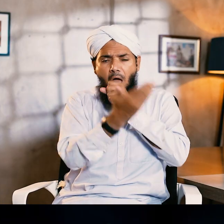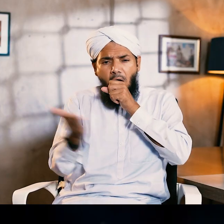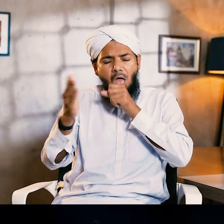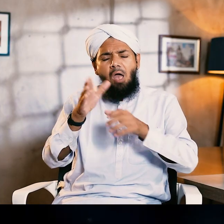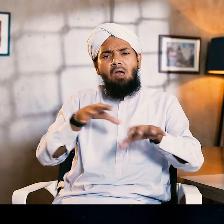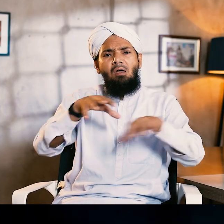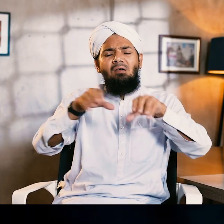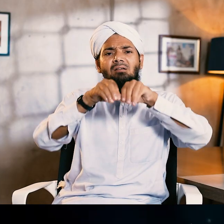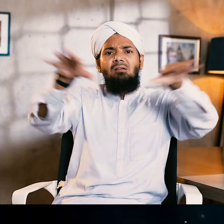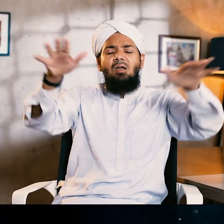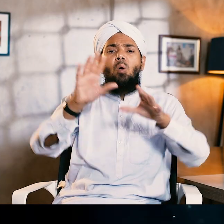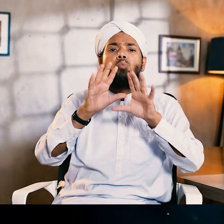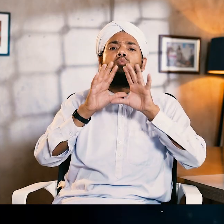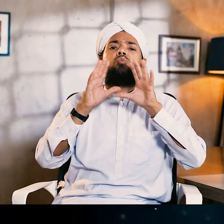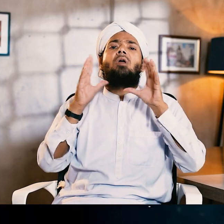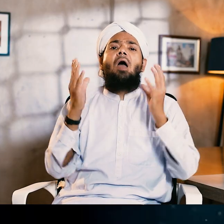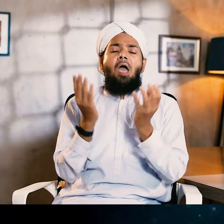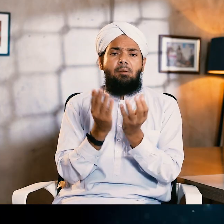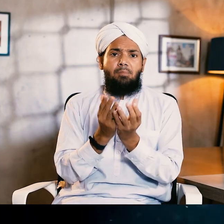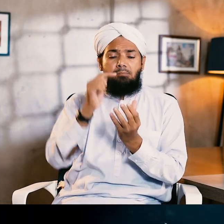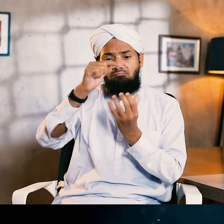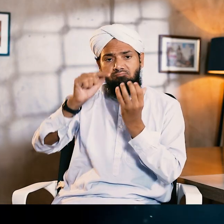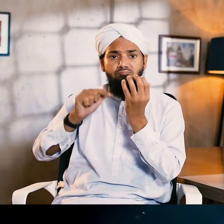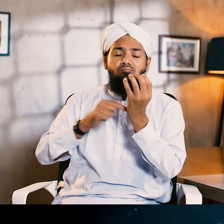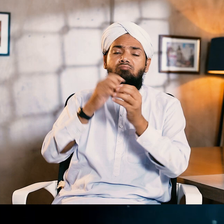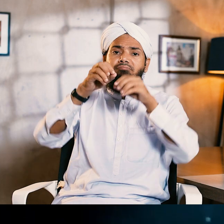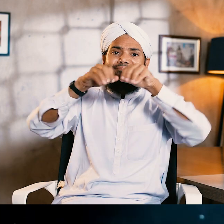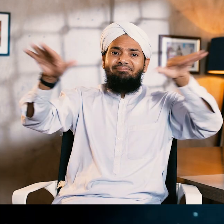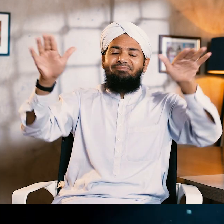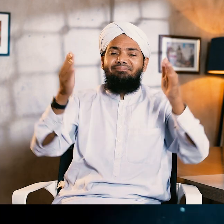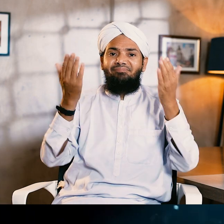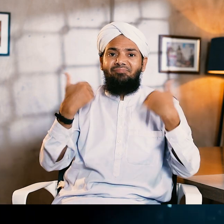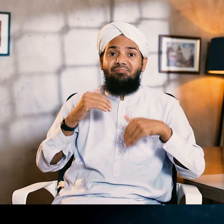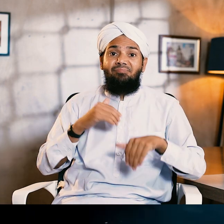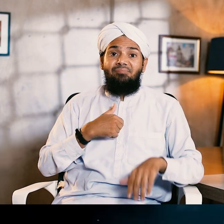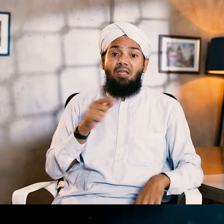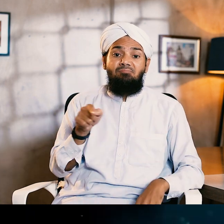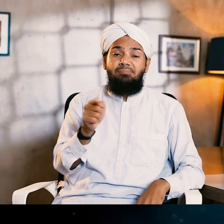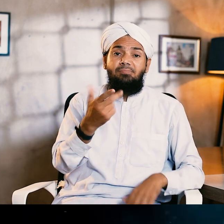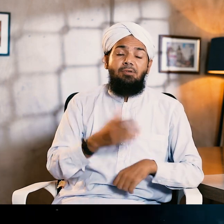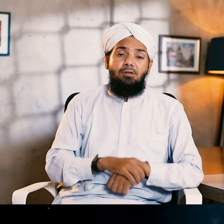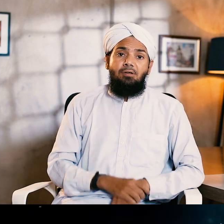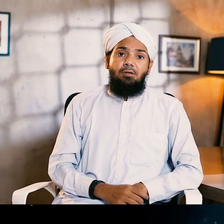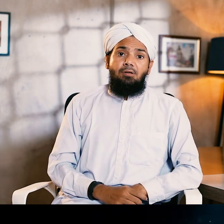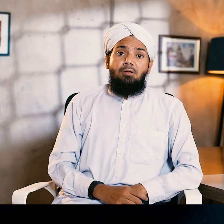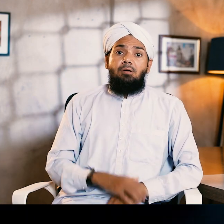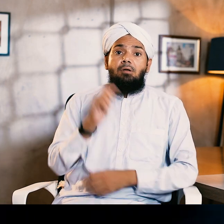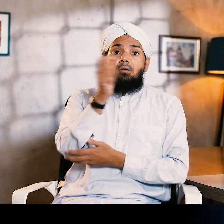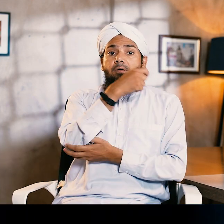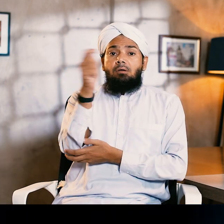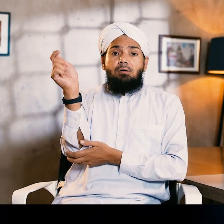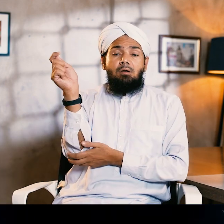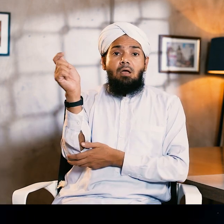کریں، تعلیم دیں، دنیا بھر میں اللہ پاک کی اس نعمت کا چرچا کریں۔ یہ اس طرح کے واقعات ہیں کہ یہ